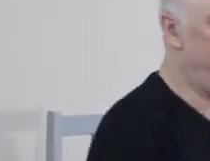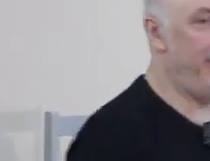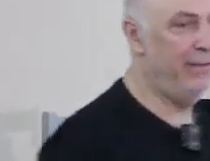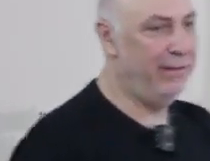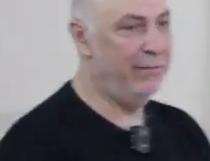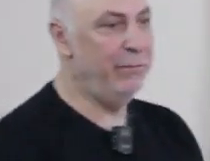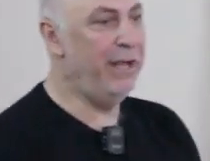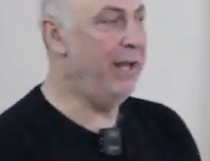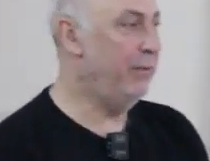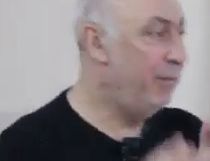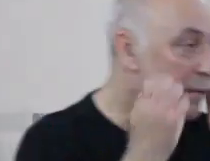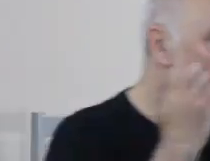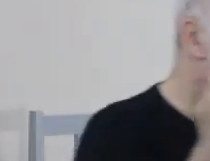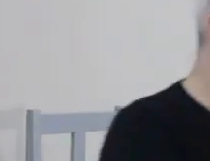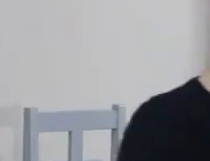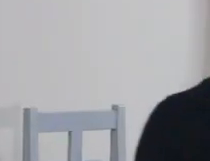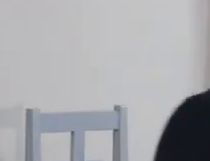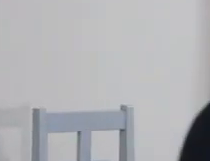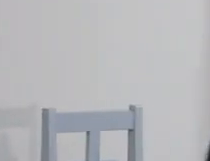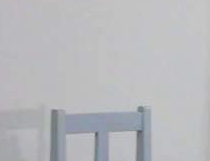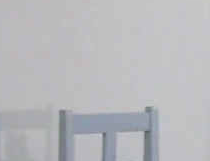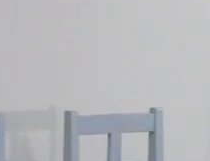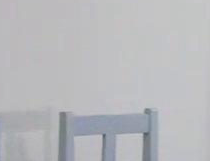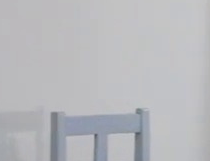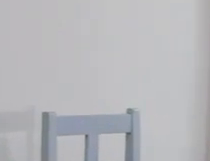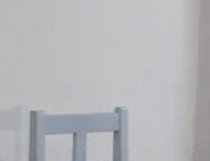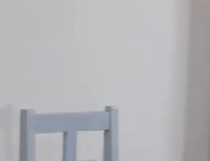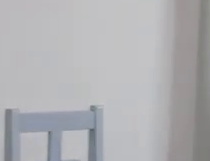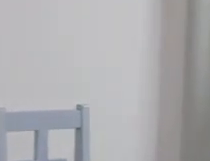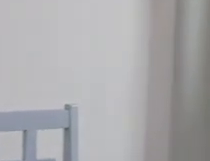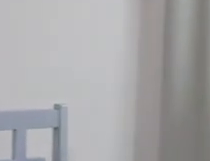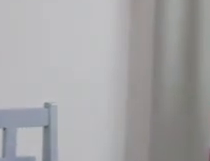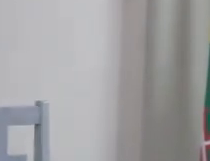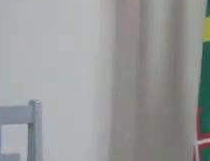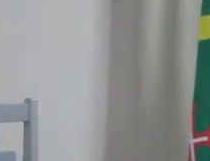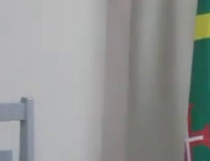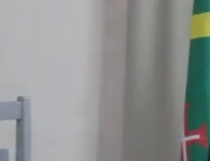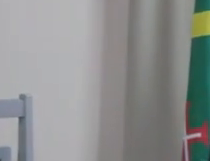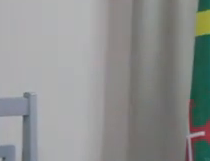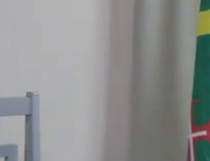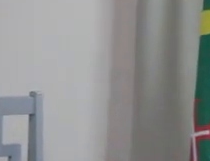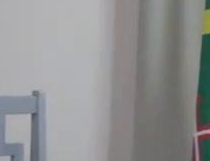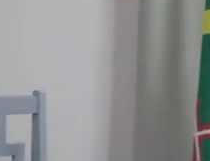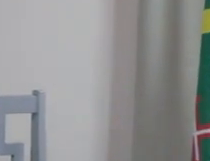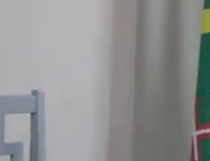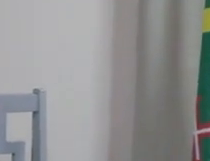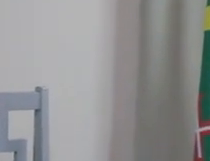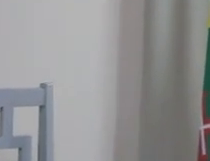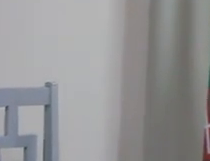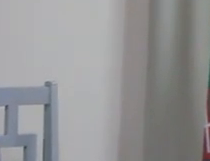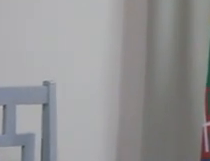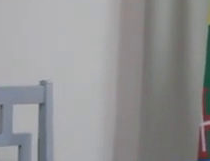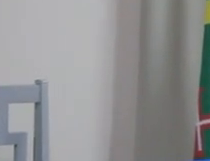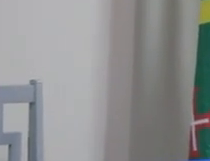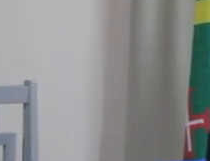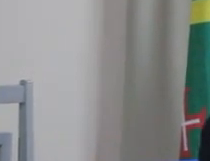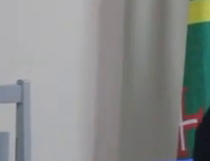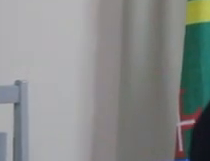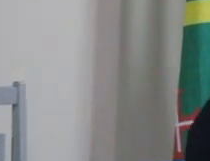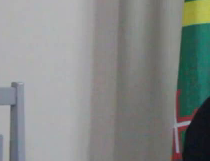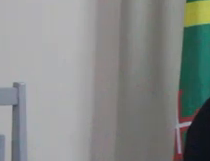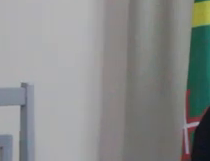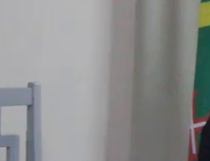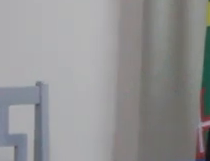Constância. Obrigado. Bom. Viu, só dá licença um pouquinho. Pois não. Inclusive, eu tive falando com o pessoal do Porto,